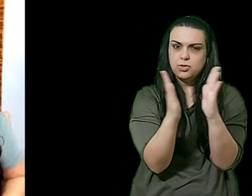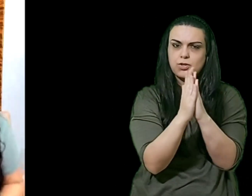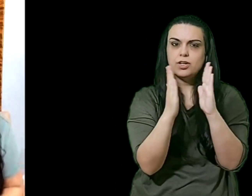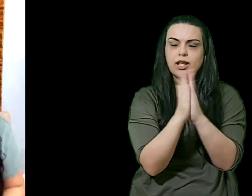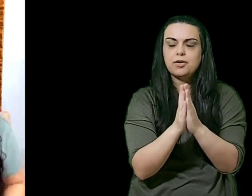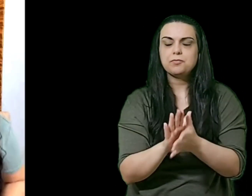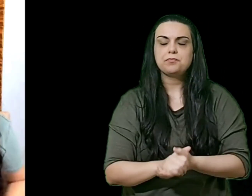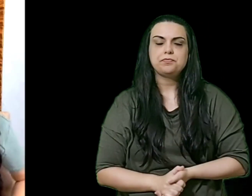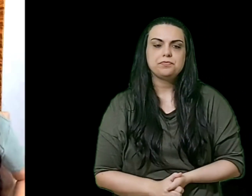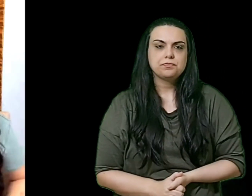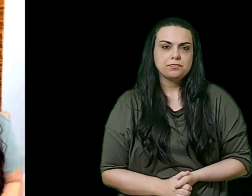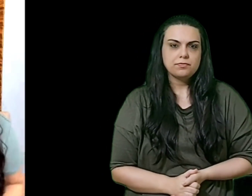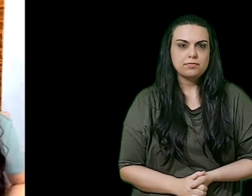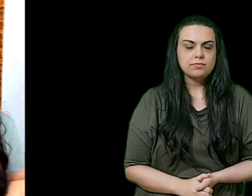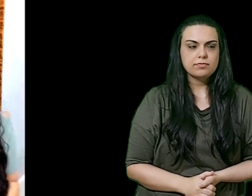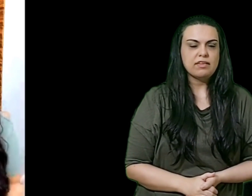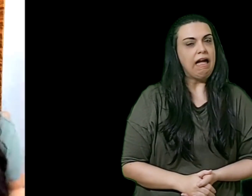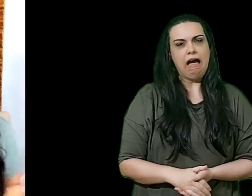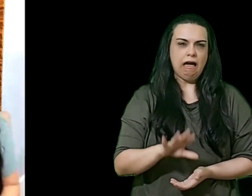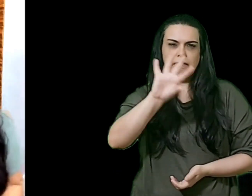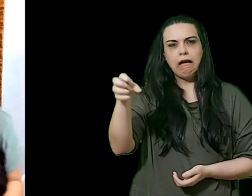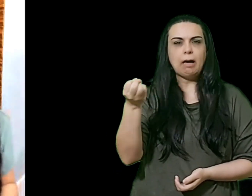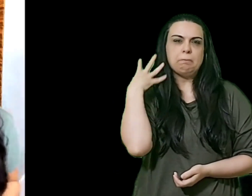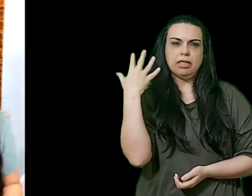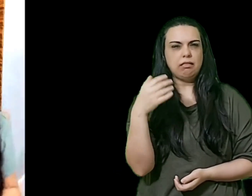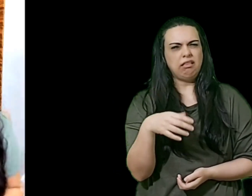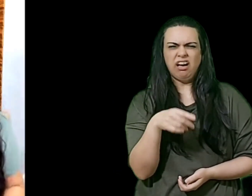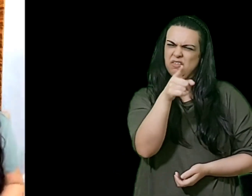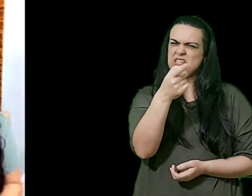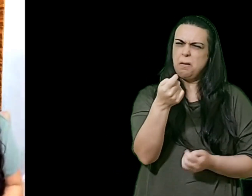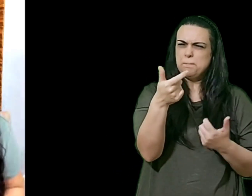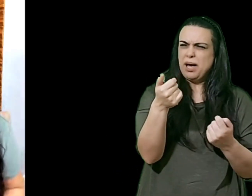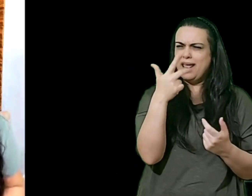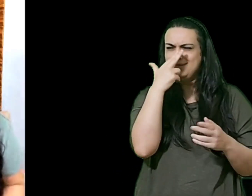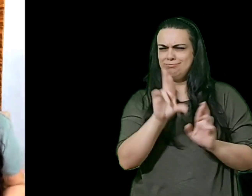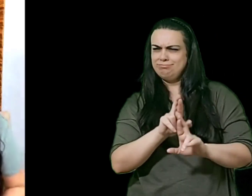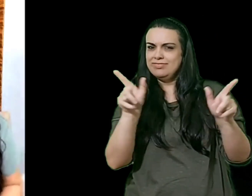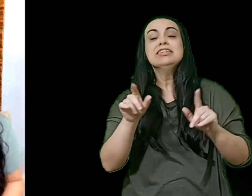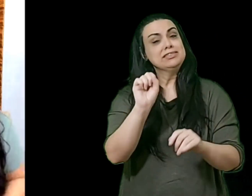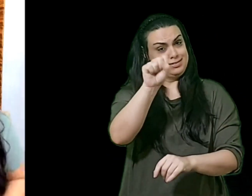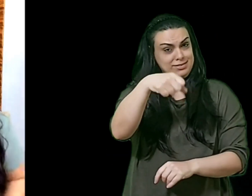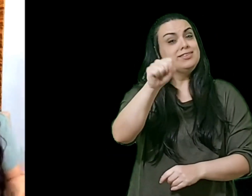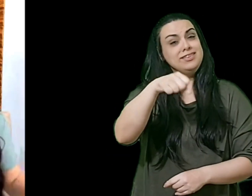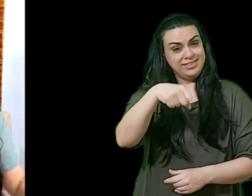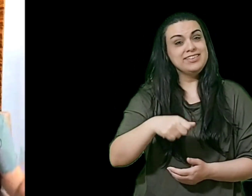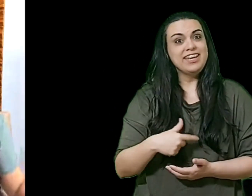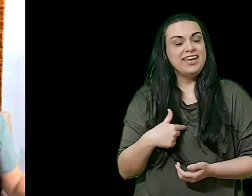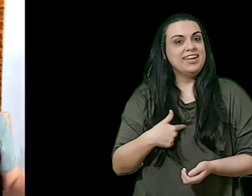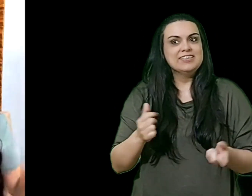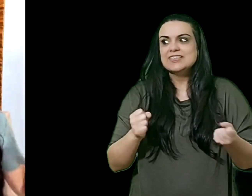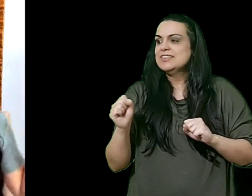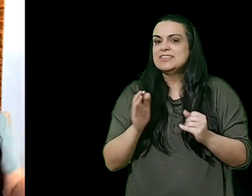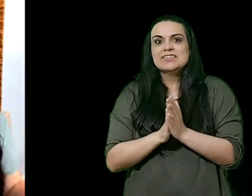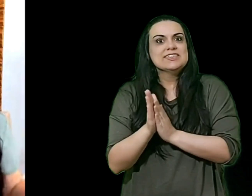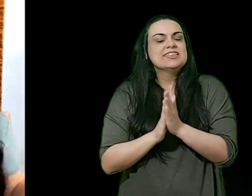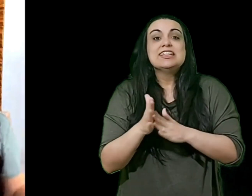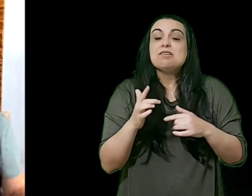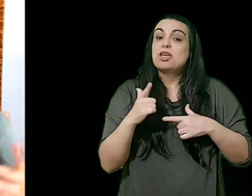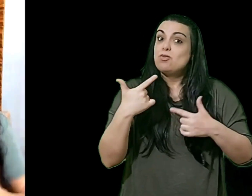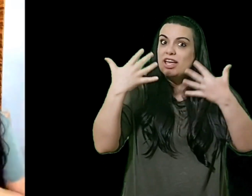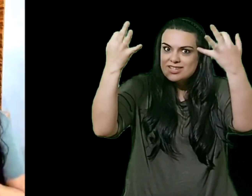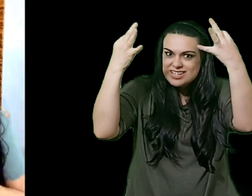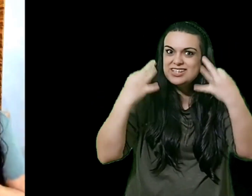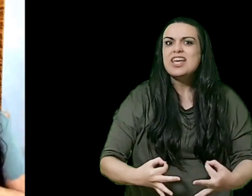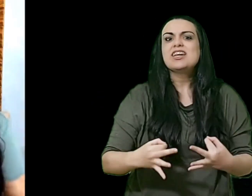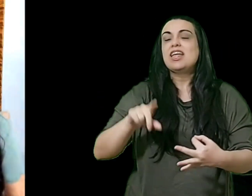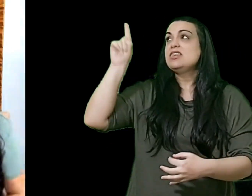chorar, orar primeiro. Ai, Camila, você parece que tá um pouco assim. Eu tô porque eu quero ter certeza que eu vou te passar